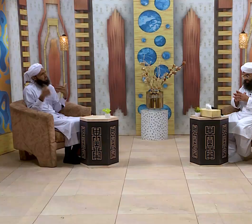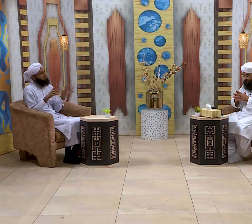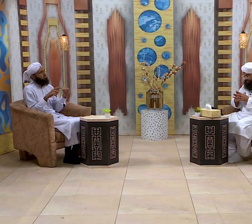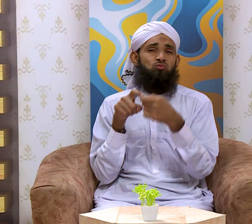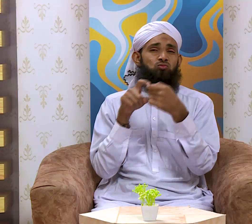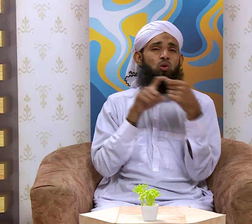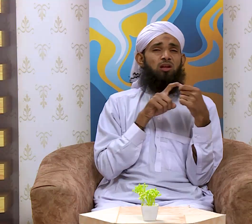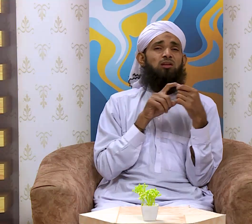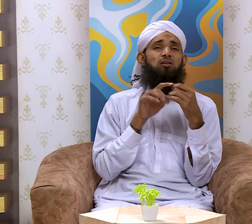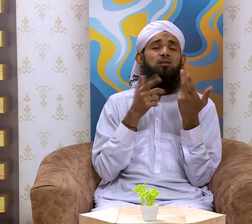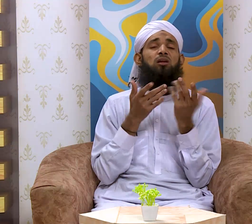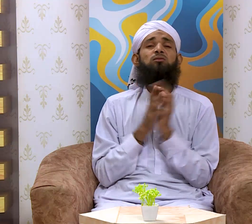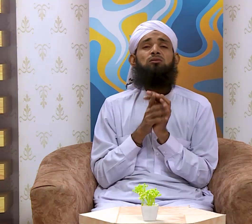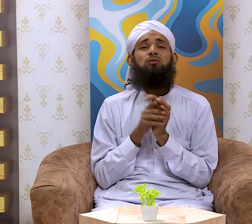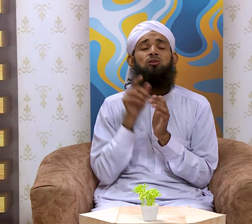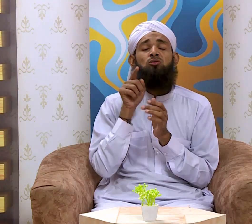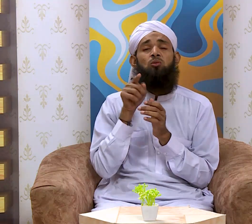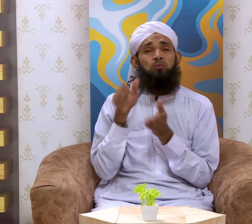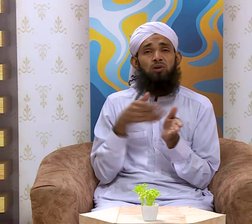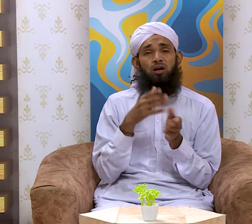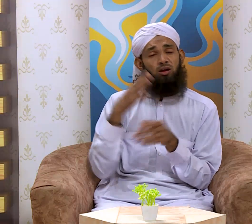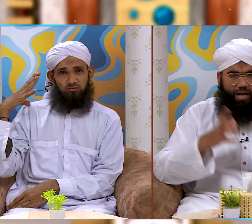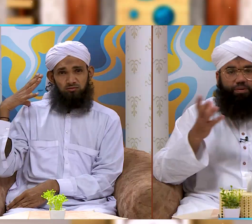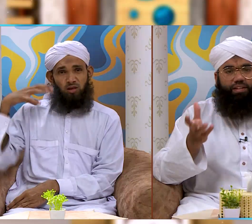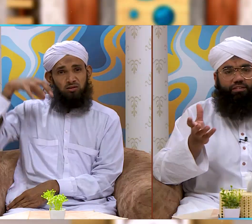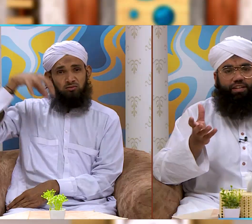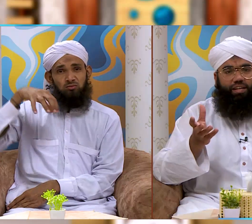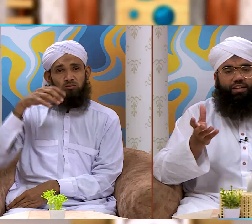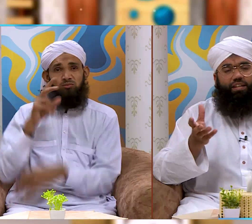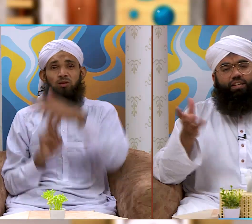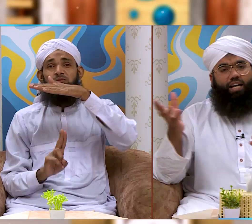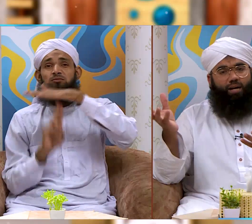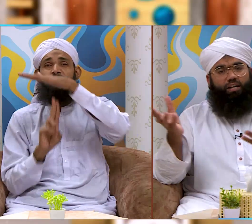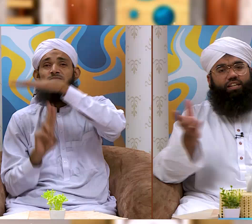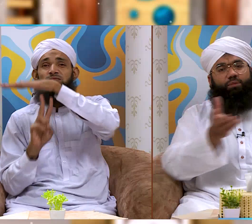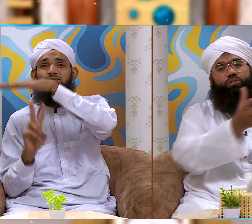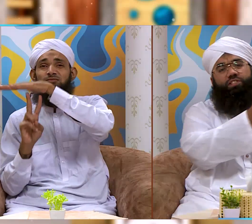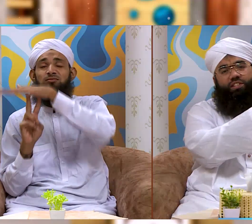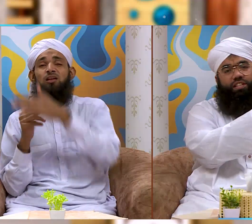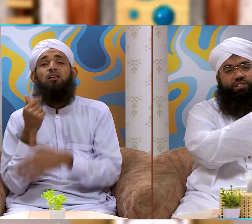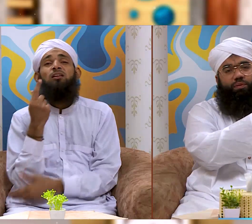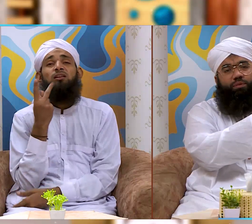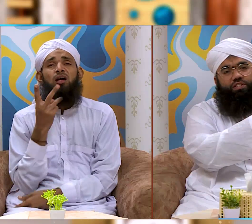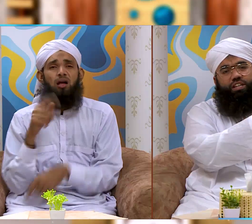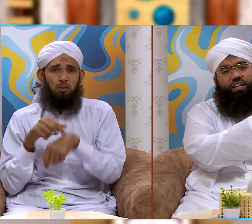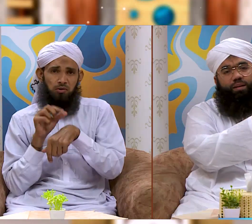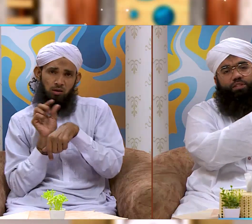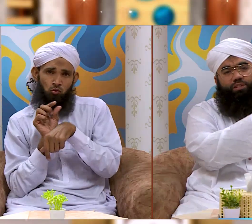یہ کہ بیت المقدس میں کتنے سکون ہیں۔ آپ کا دعویٰ یہ ہے کہ آپ رات کے مختصر سے حصے میں مسجد حرام سے مسجد